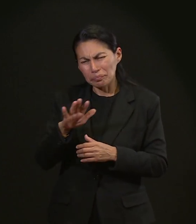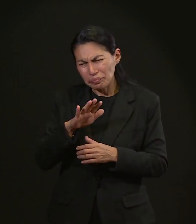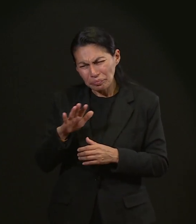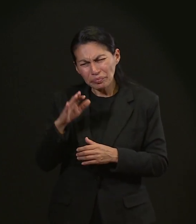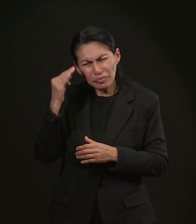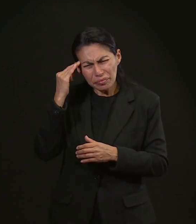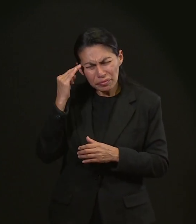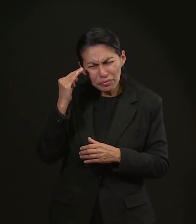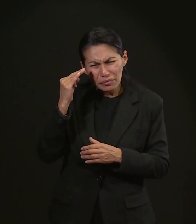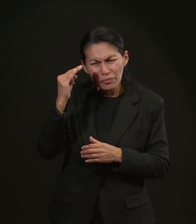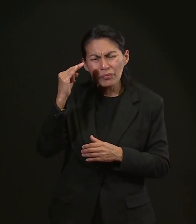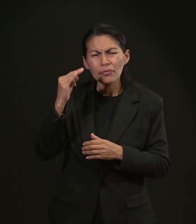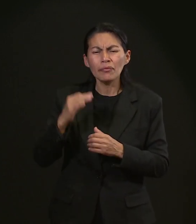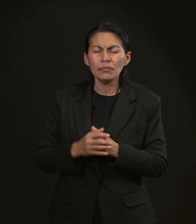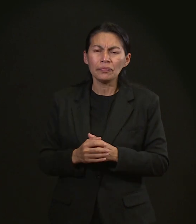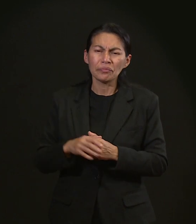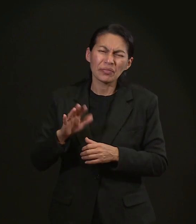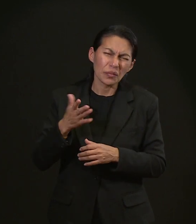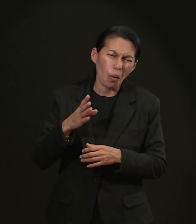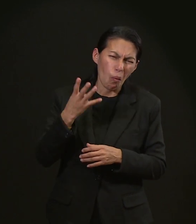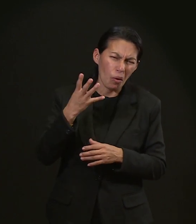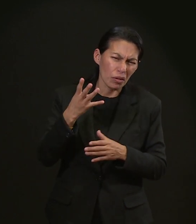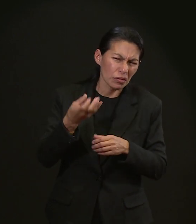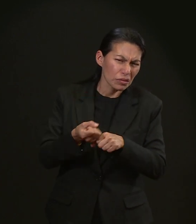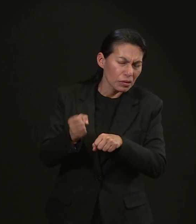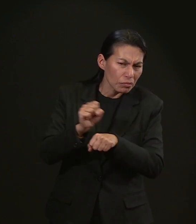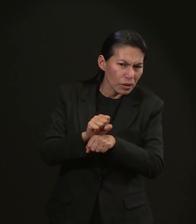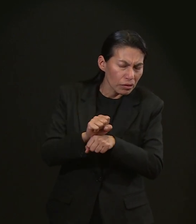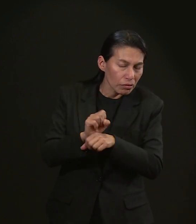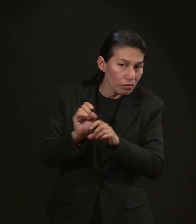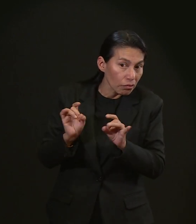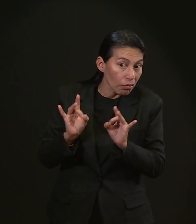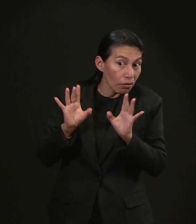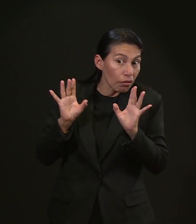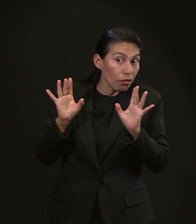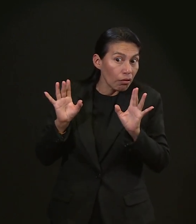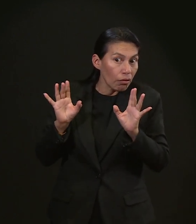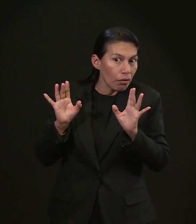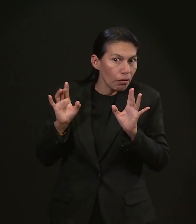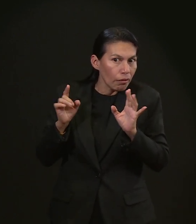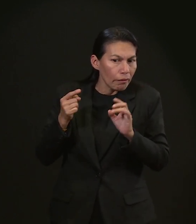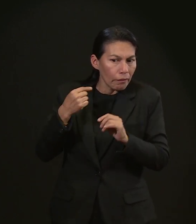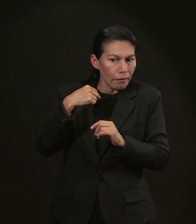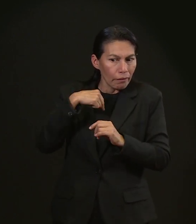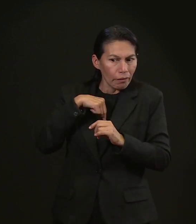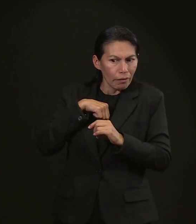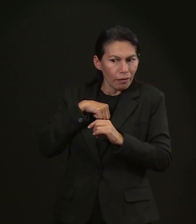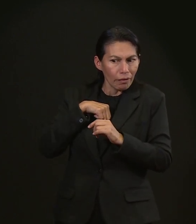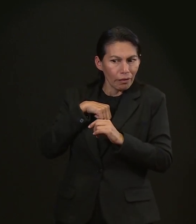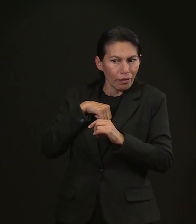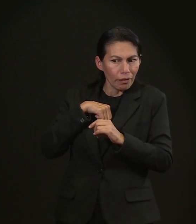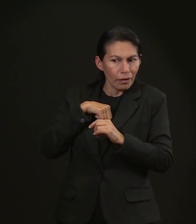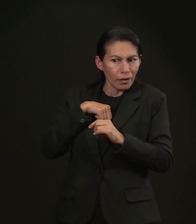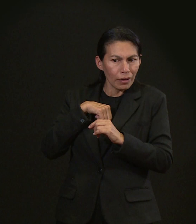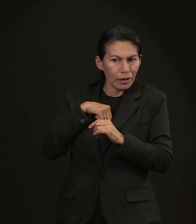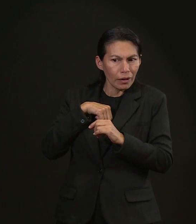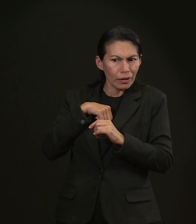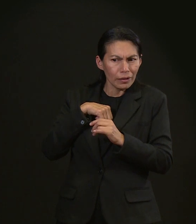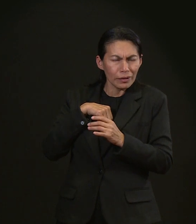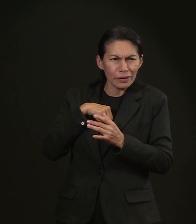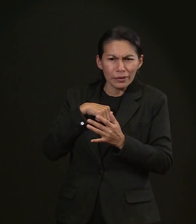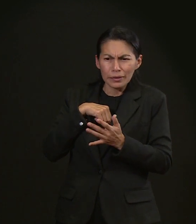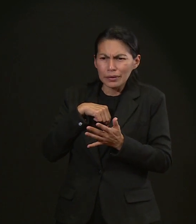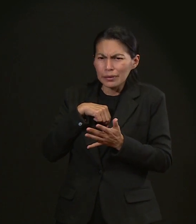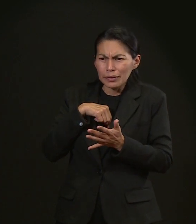pasa un tiempo para nosotros otras semanas y de pronto en mí surge